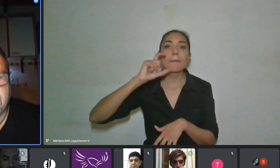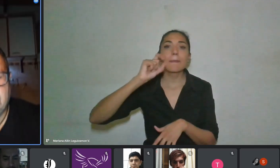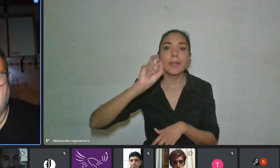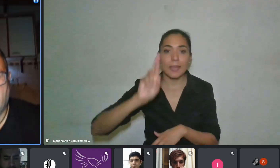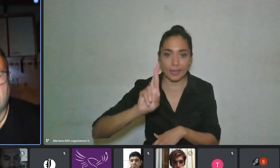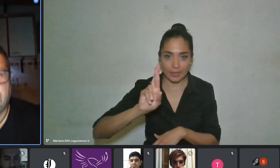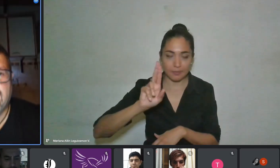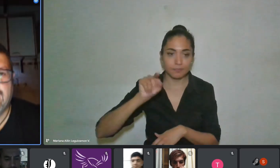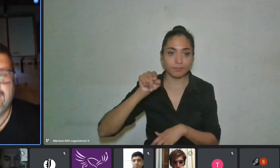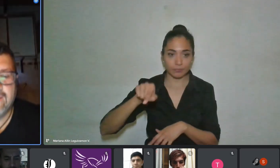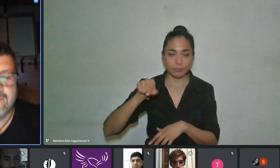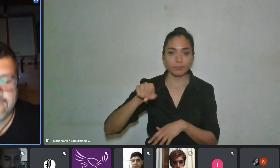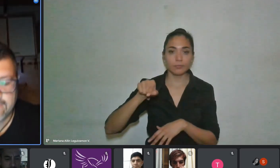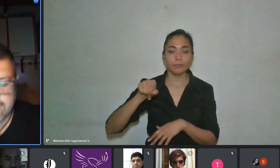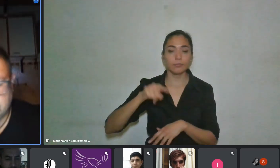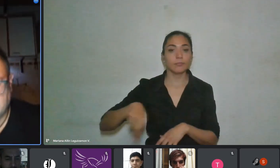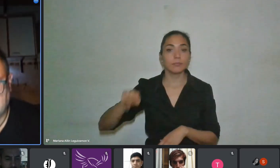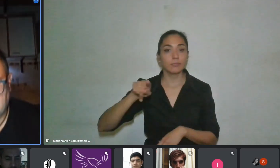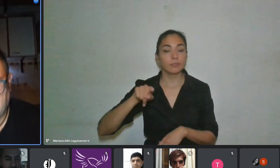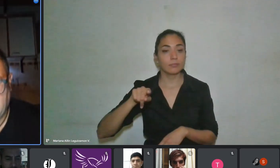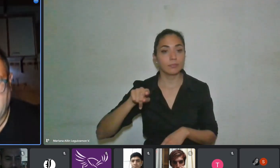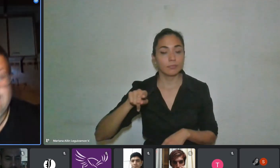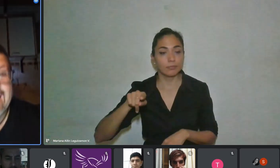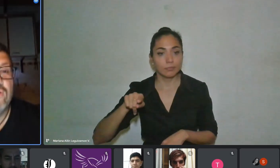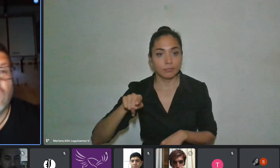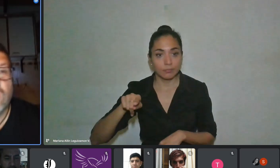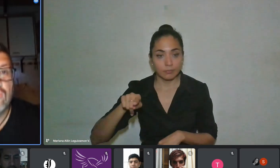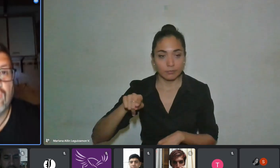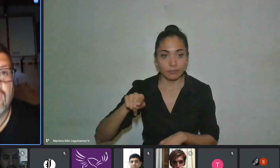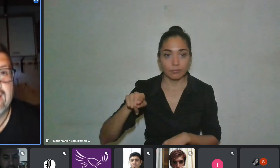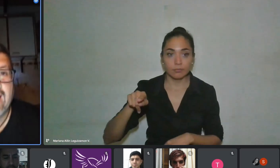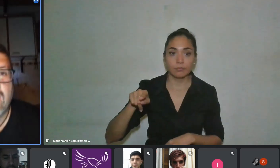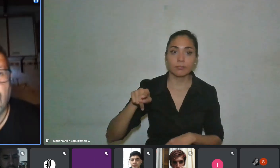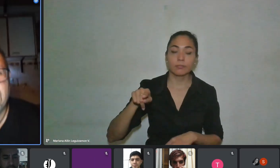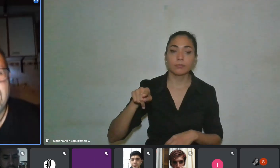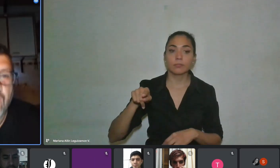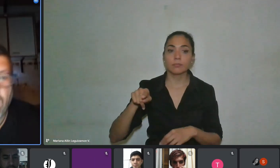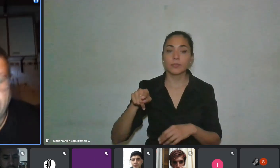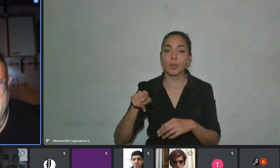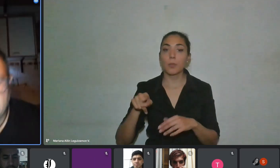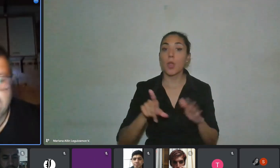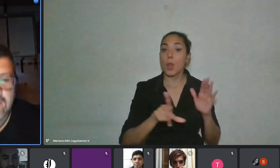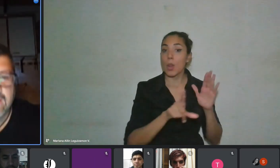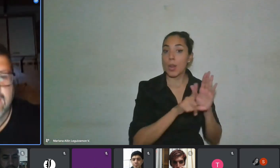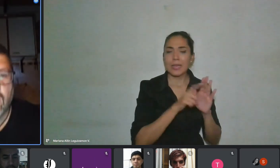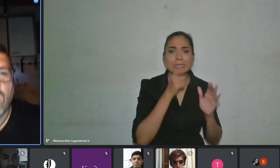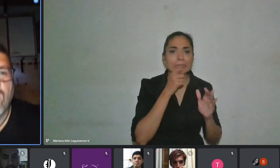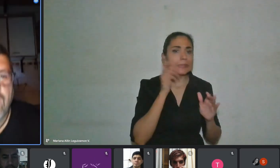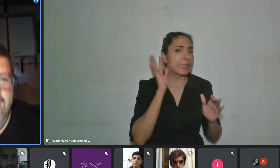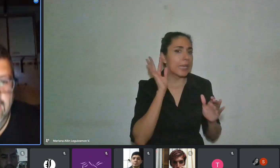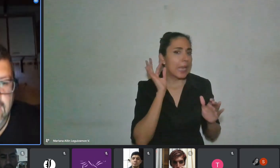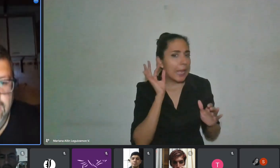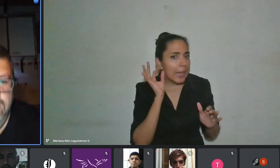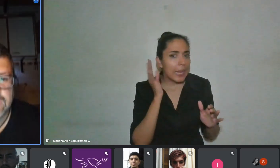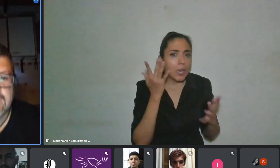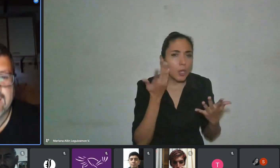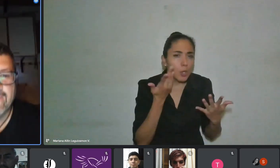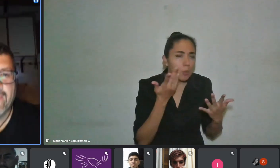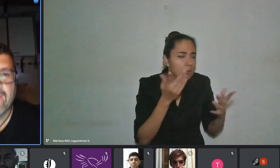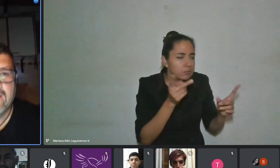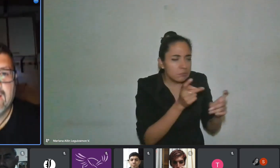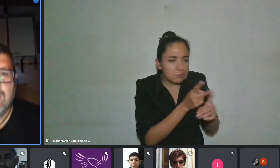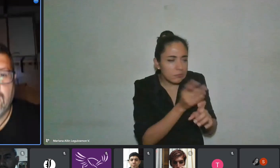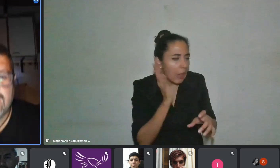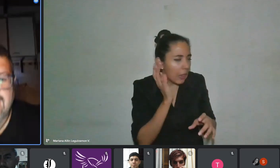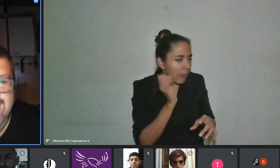se van, digamos, aplicando cuando surgen algún tipo de conflictos,